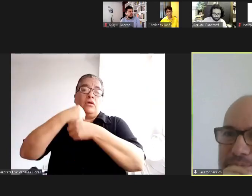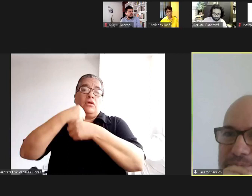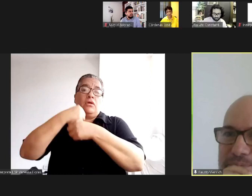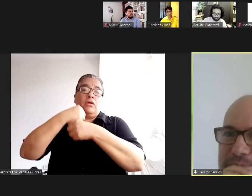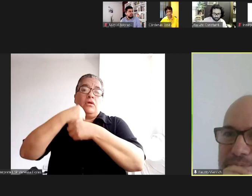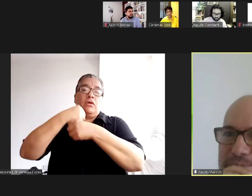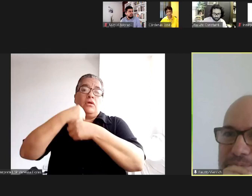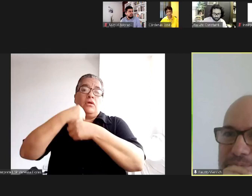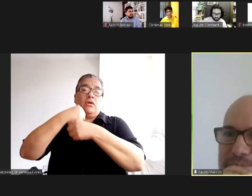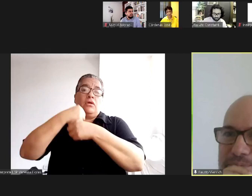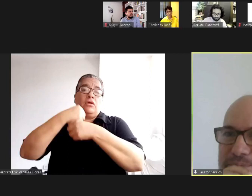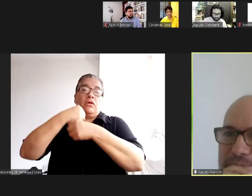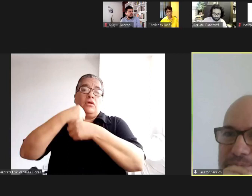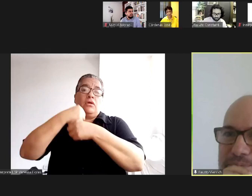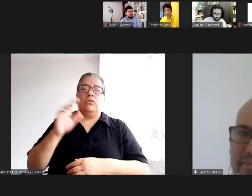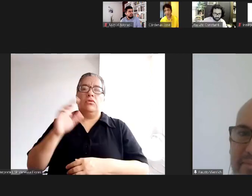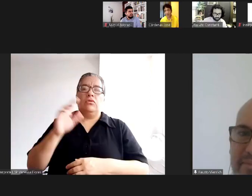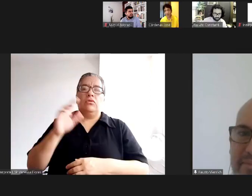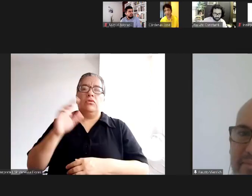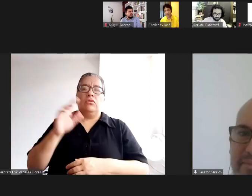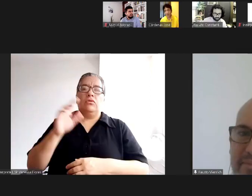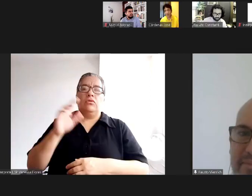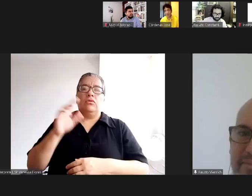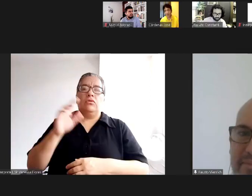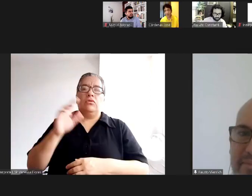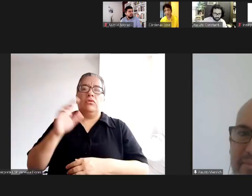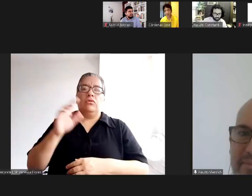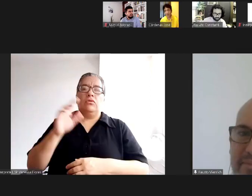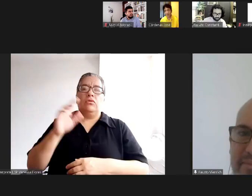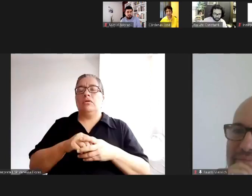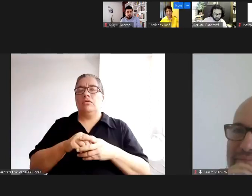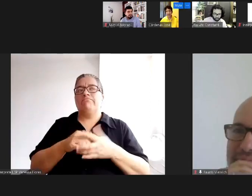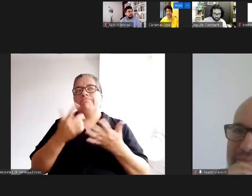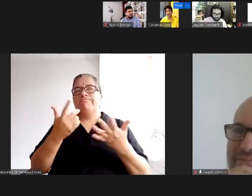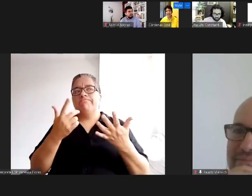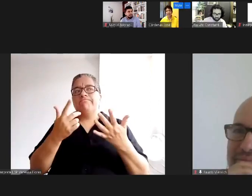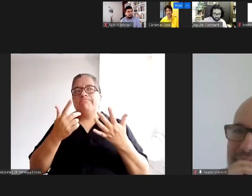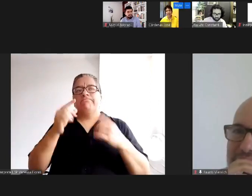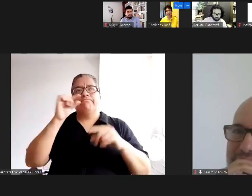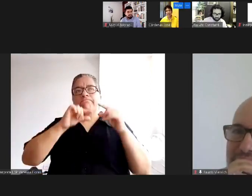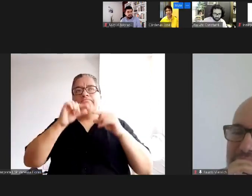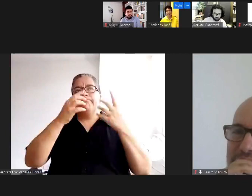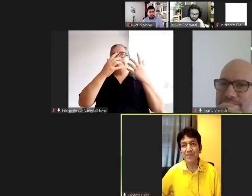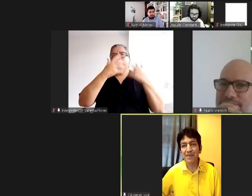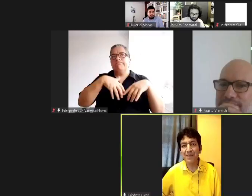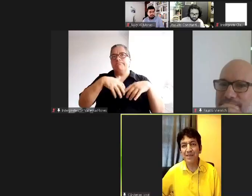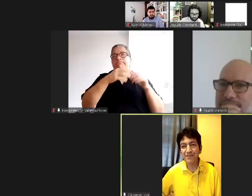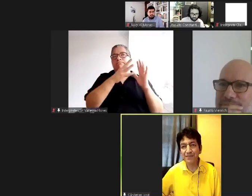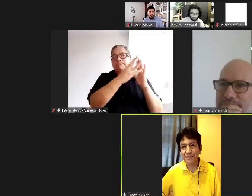autor. Sí, lo era una comparación un poco tomada de los cabellos.